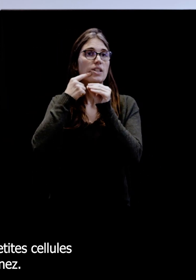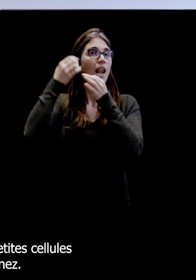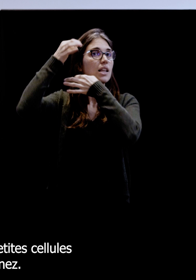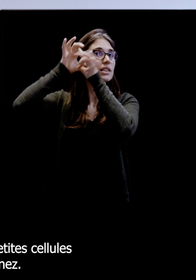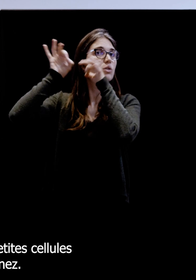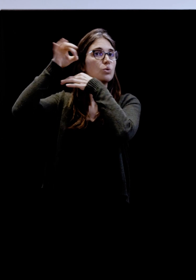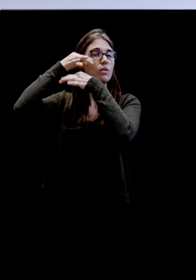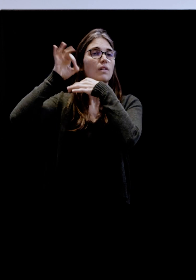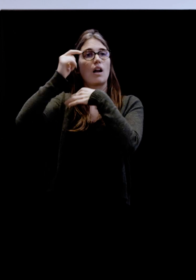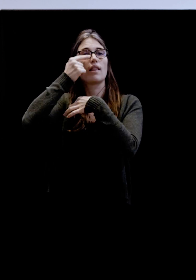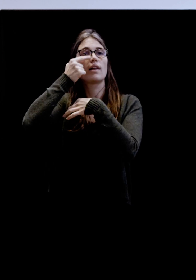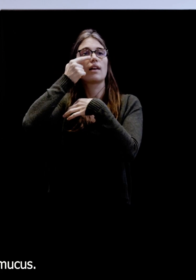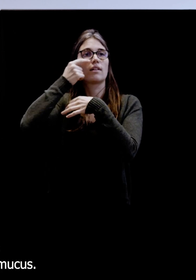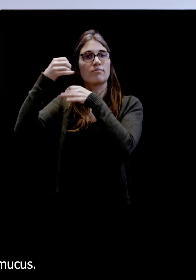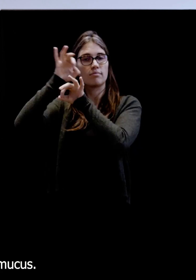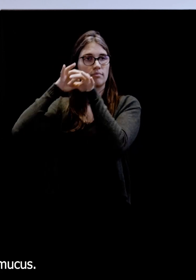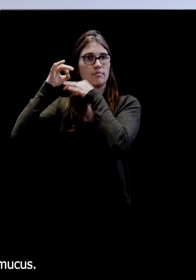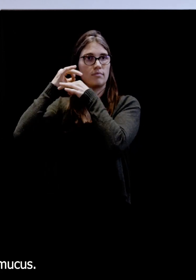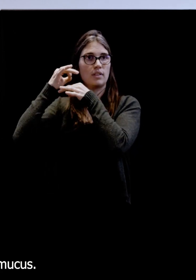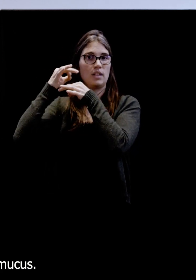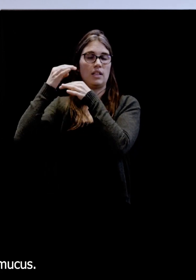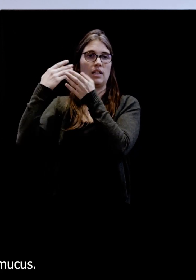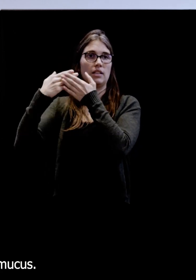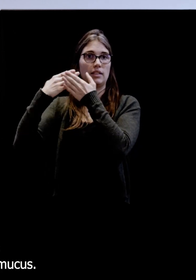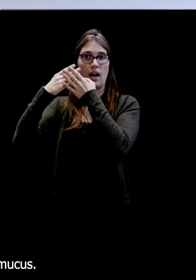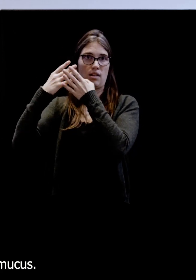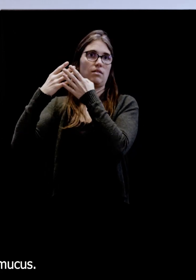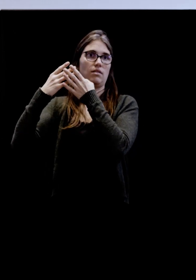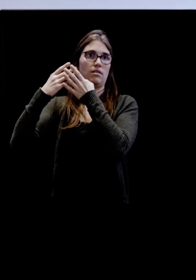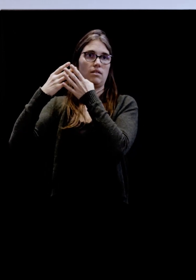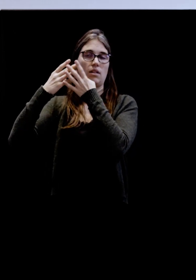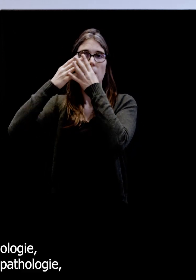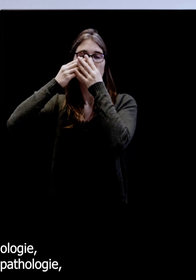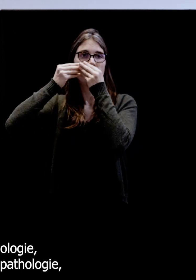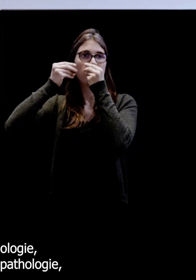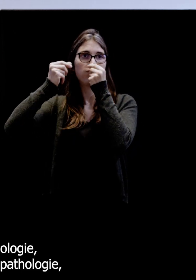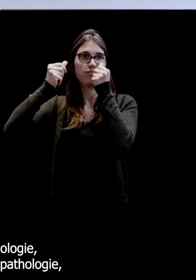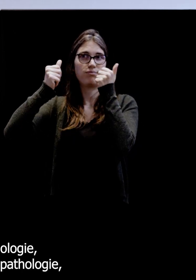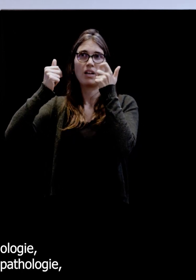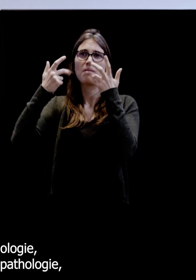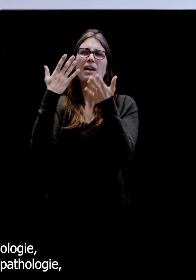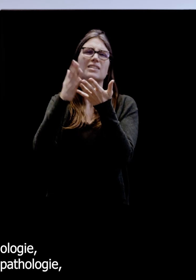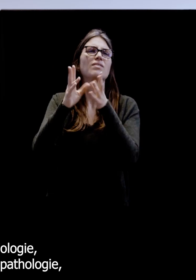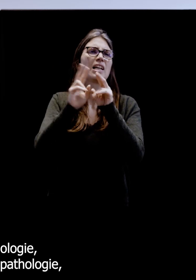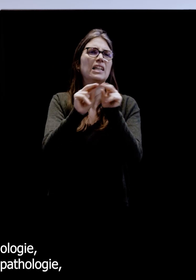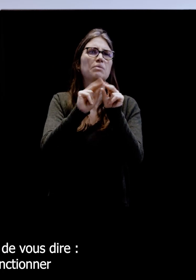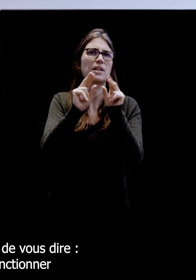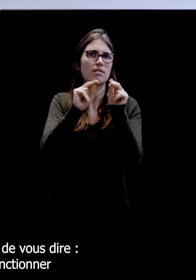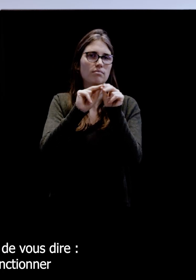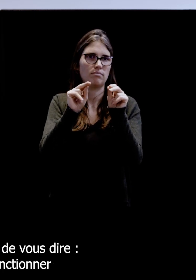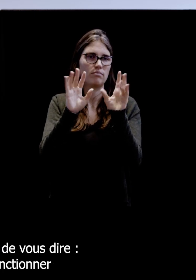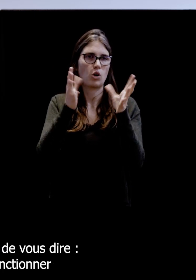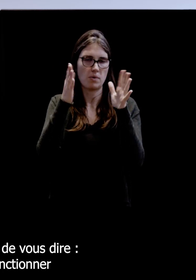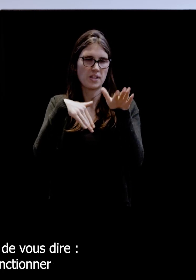qui sont là, dans le nez. Et les odorants se dissolvent dans le mucus. Je vous parle de physiologie, je ne vous parlerai pas de pathologie,